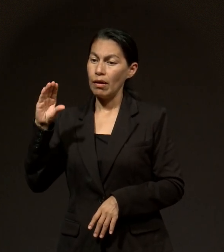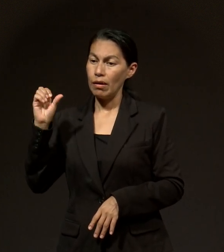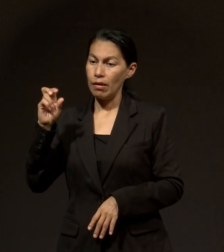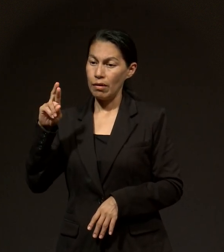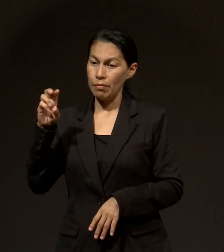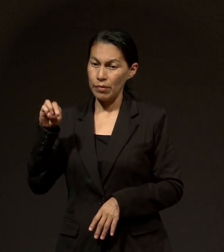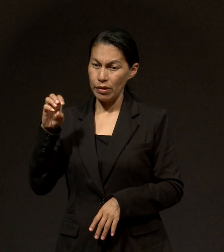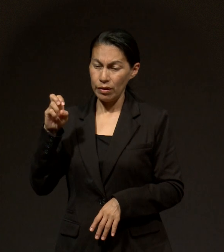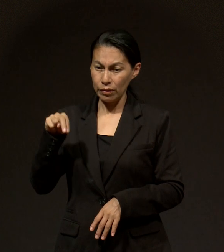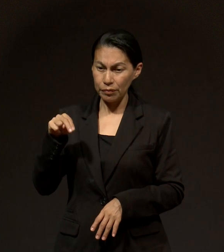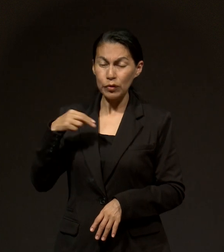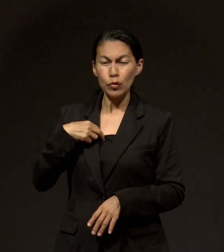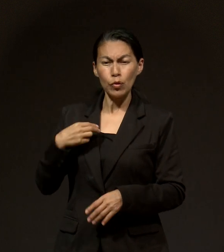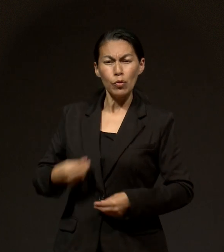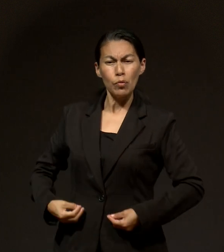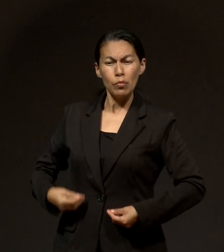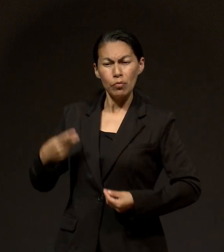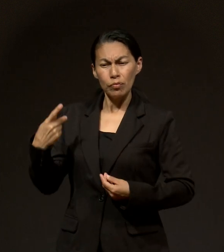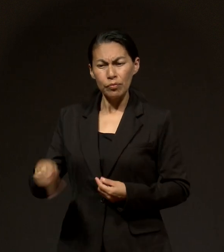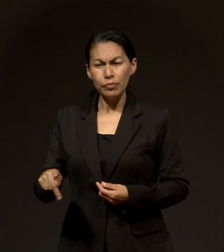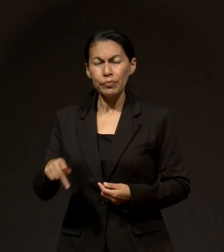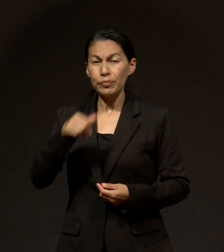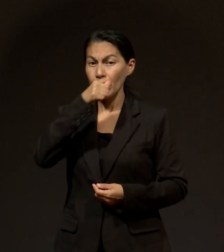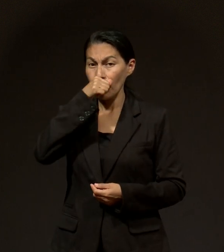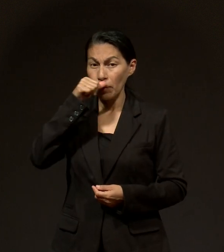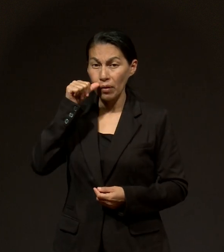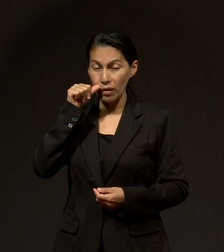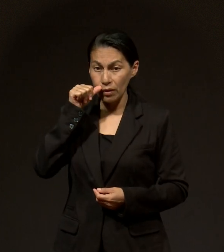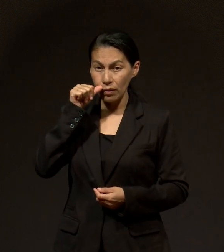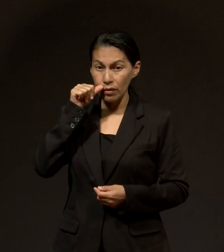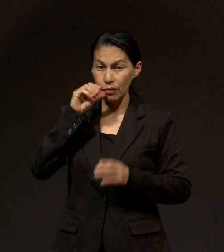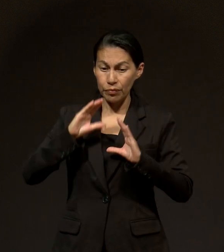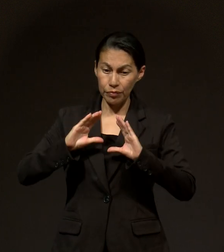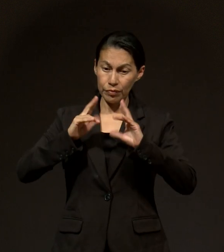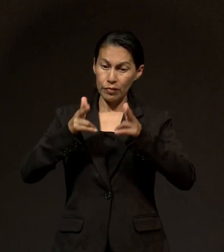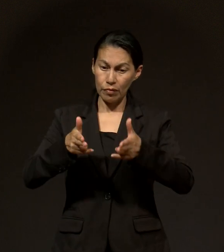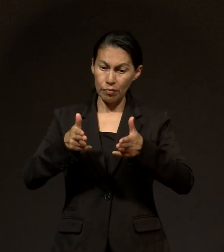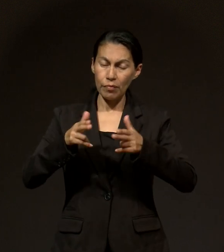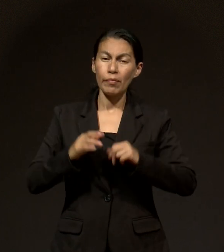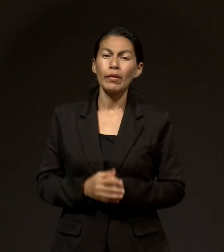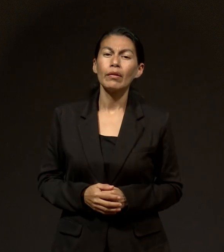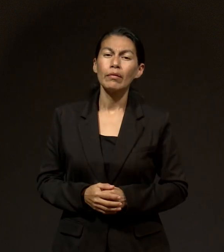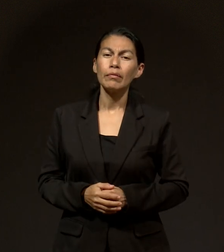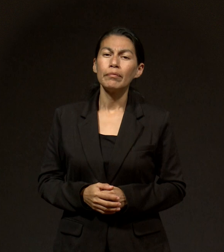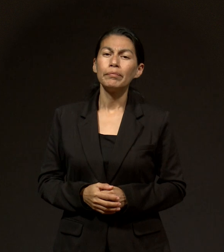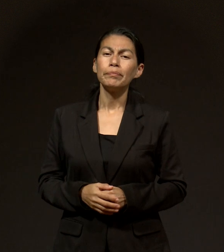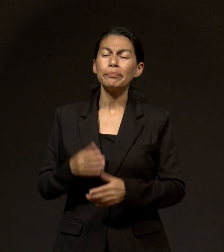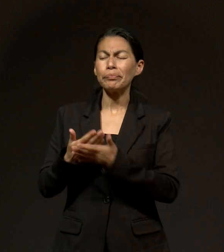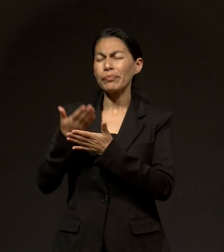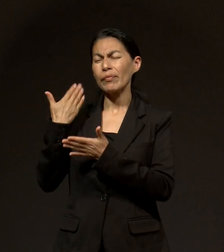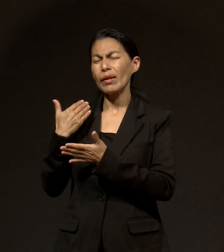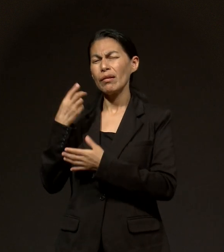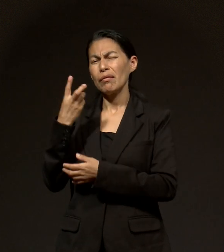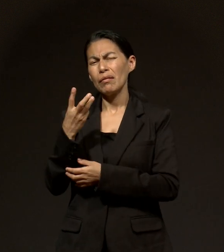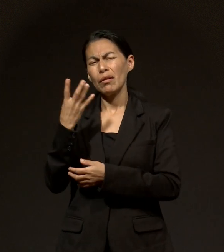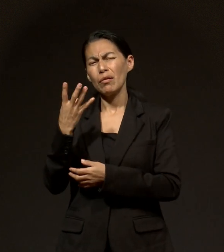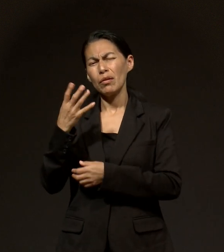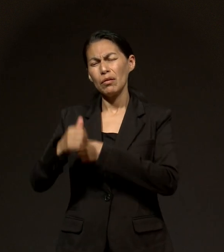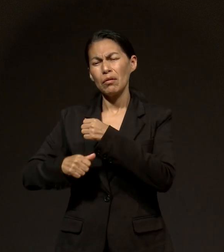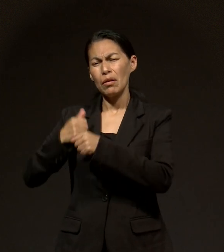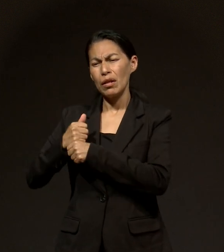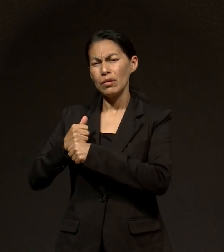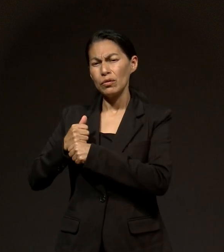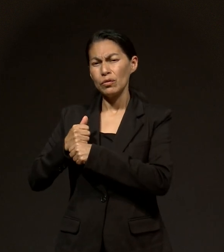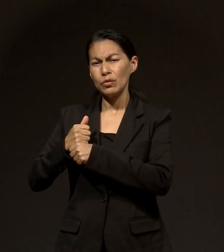del municipio de Juárez, del estado de Chiapas. Yo desde muy chiquita, como a los 3, 4 años,